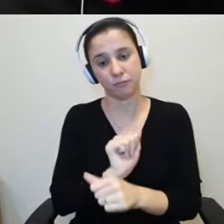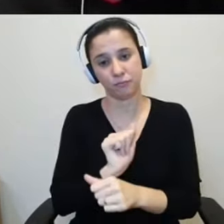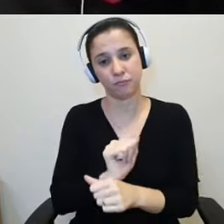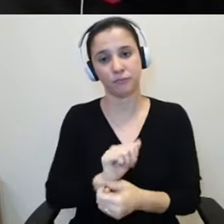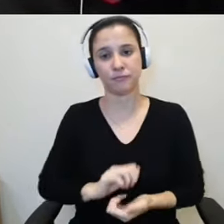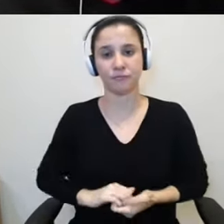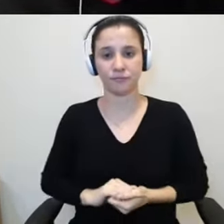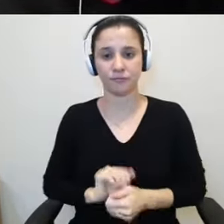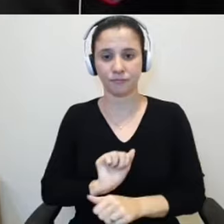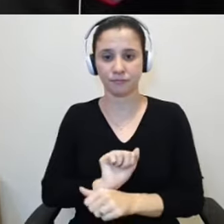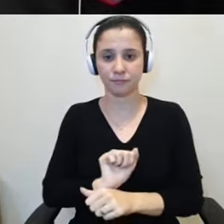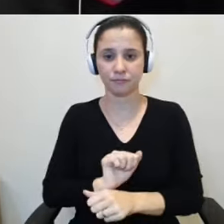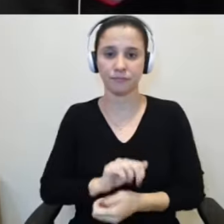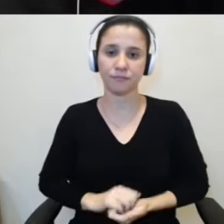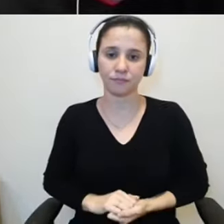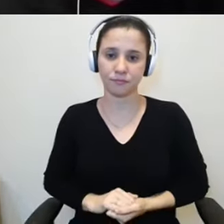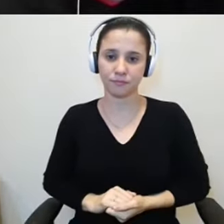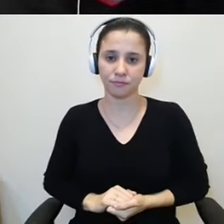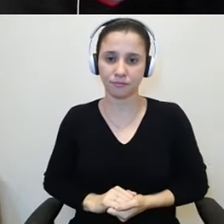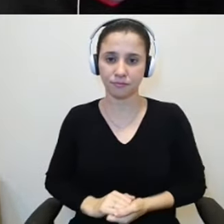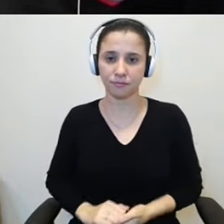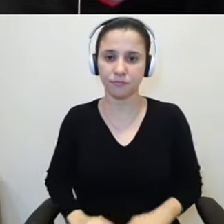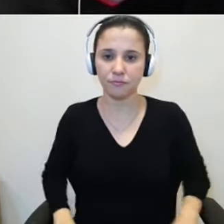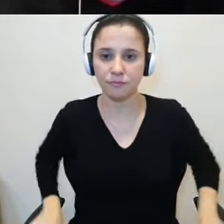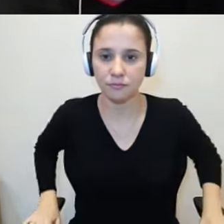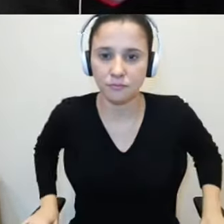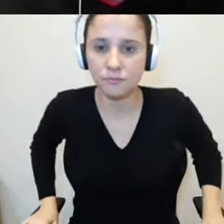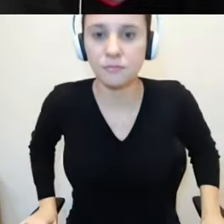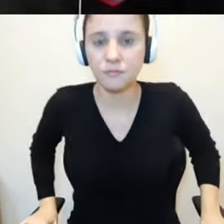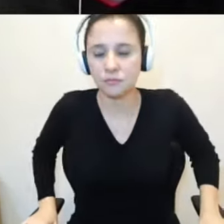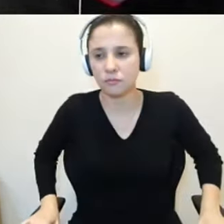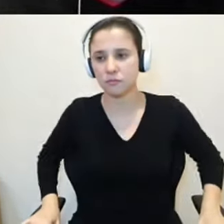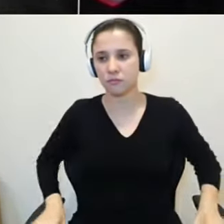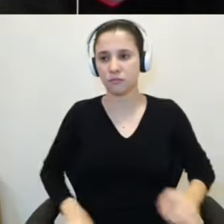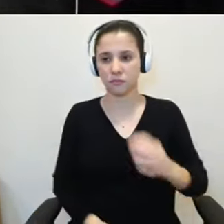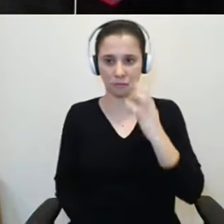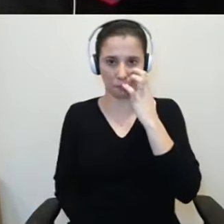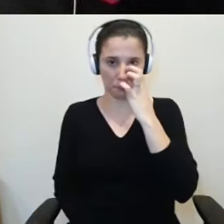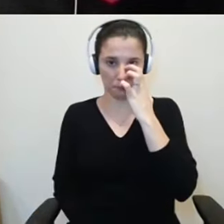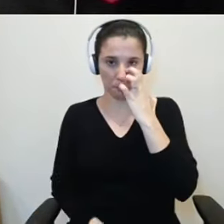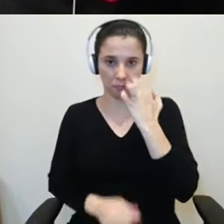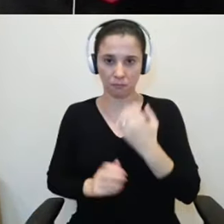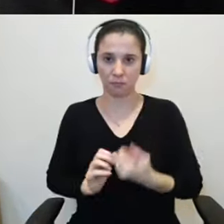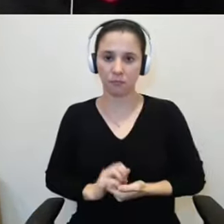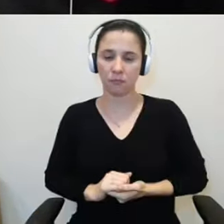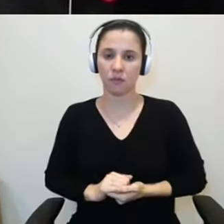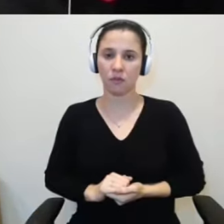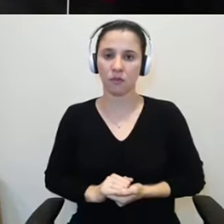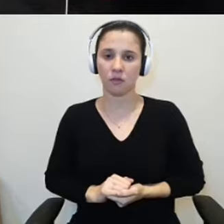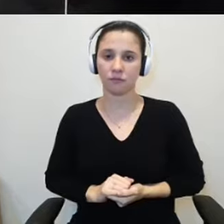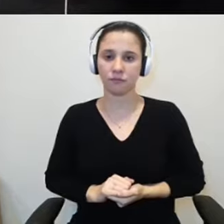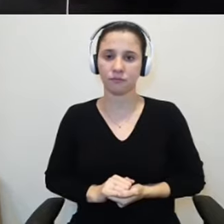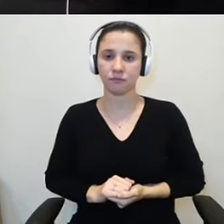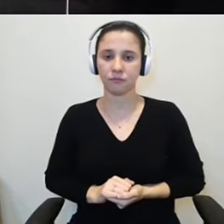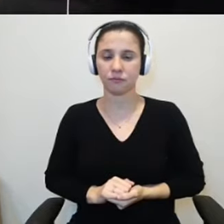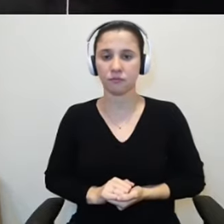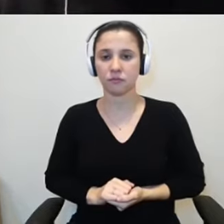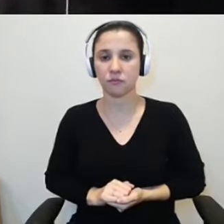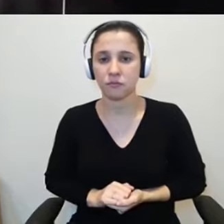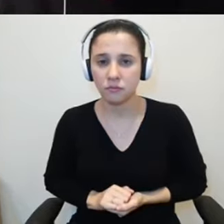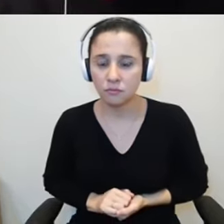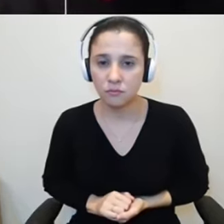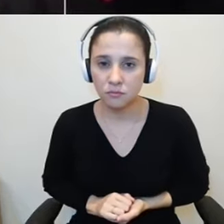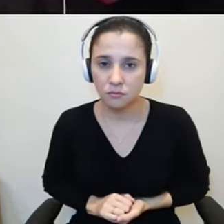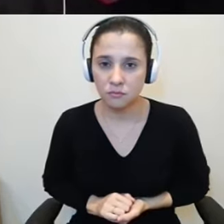Vamos ver aqui quais disciplinas prática e teórica, em questão à carga horária, como iremos conseguir cumprir. É justamente aquilo que